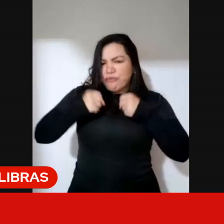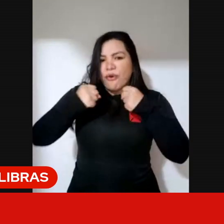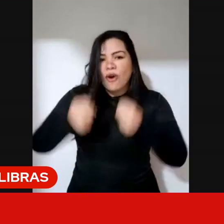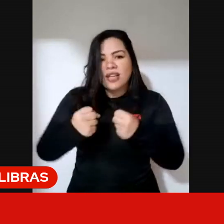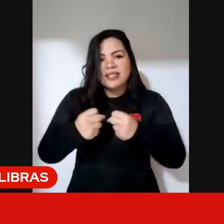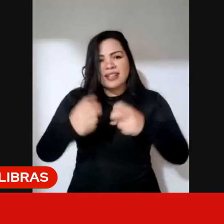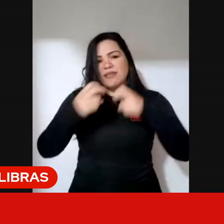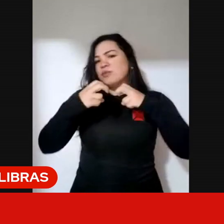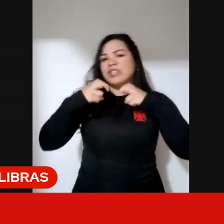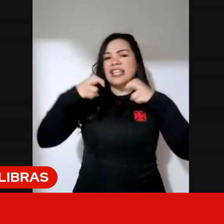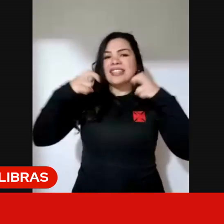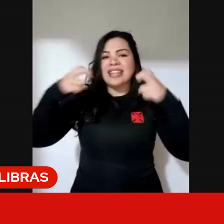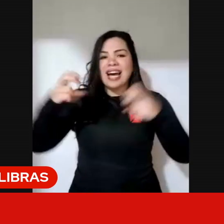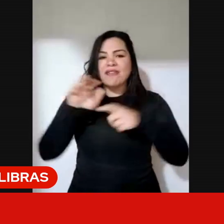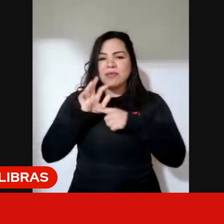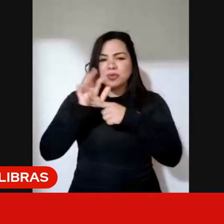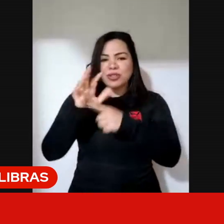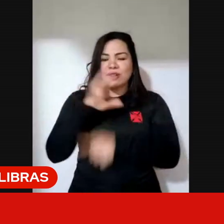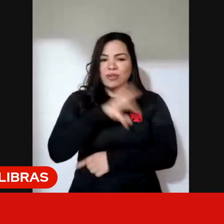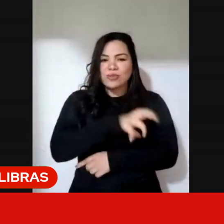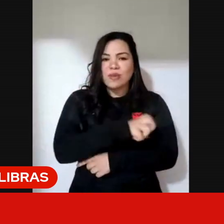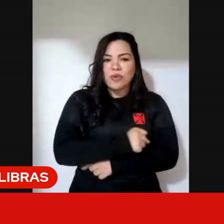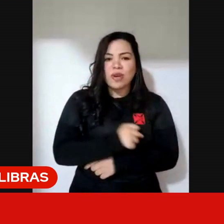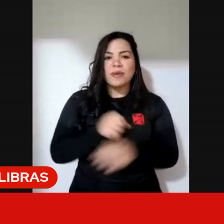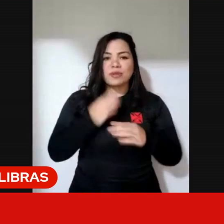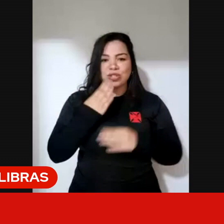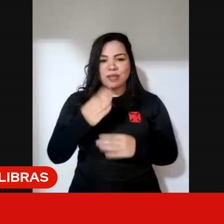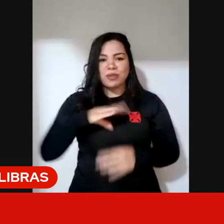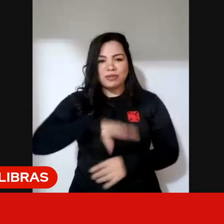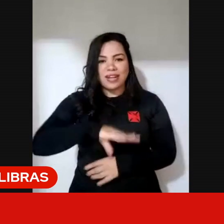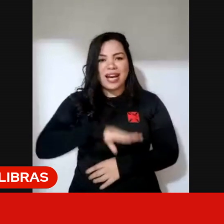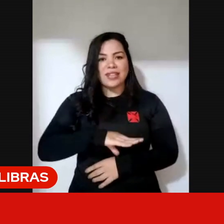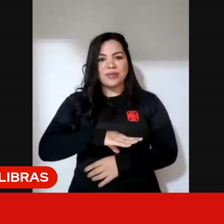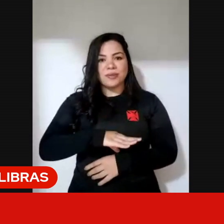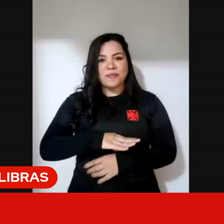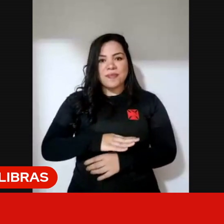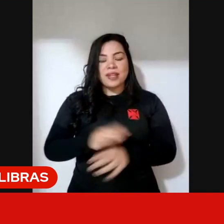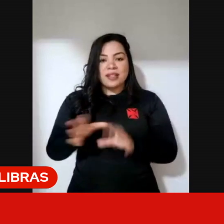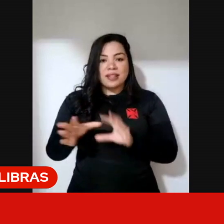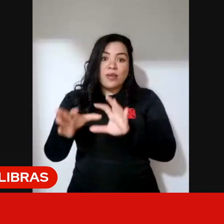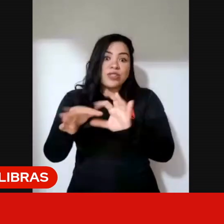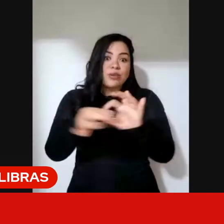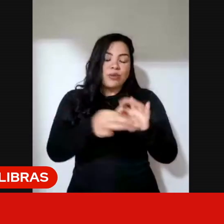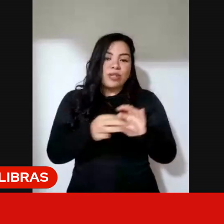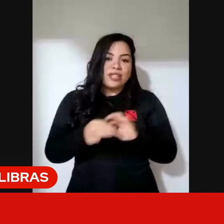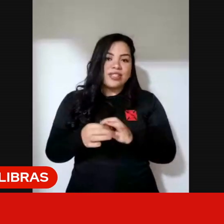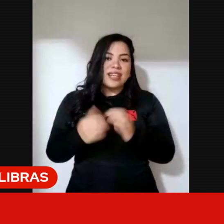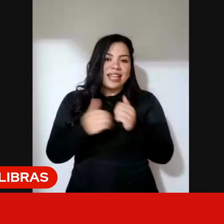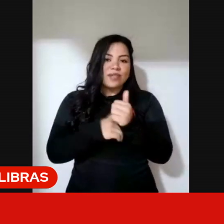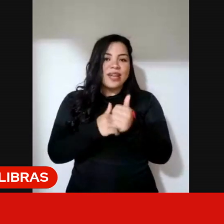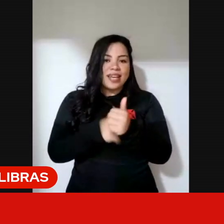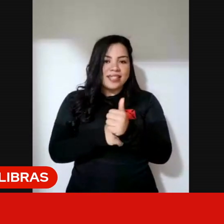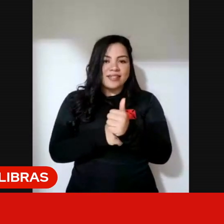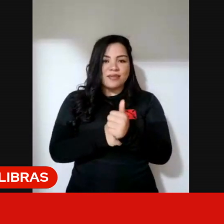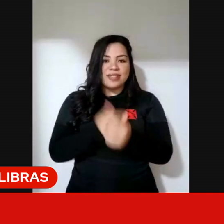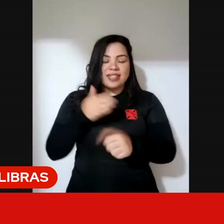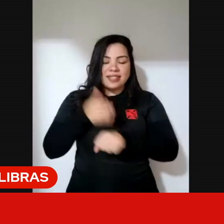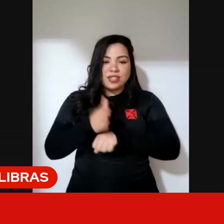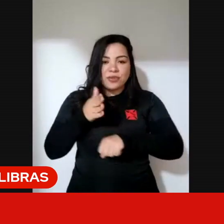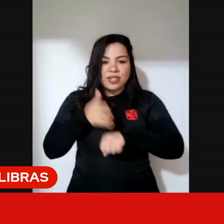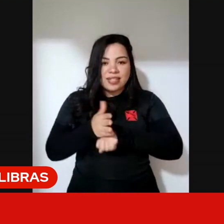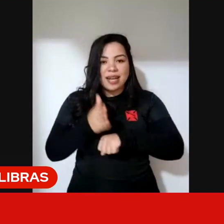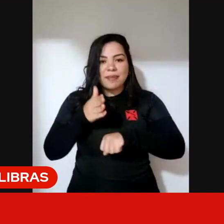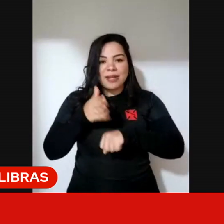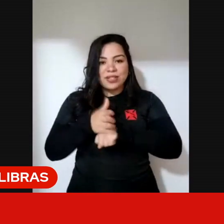com força, vamos gritar, vamos mostrar o nosso amor pelo time do Vasco. Então, acho que o grande segredo é esse, você